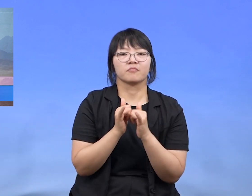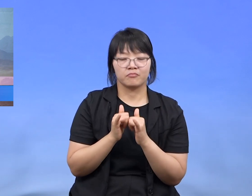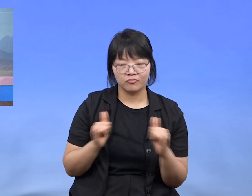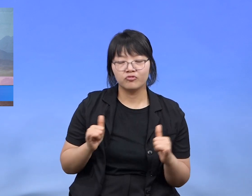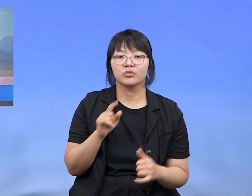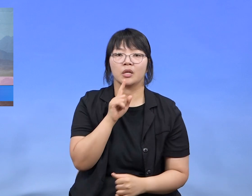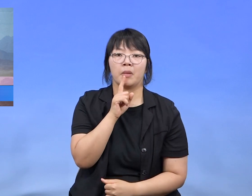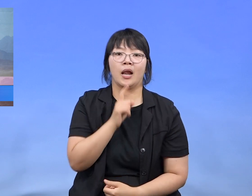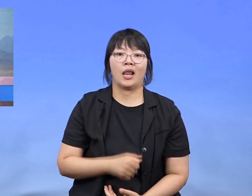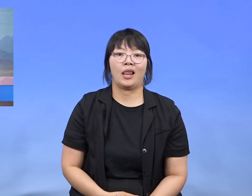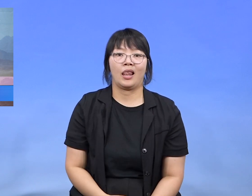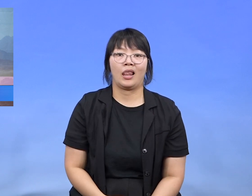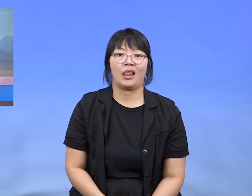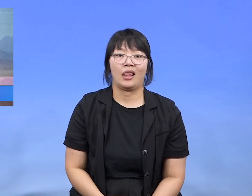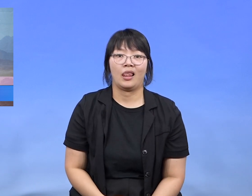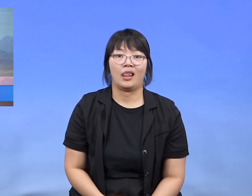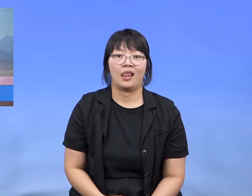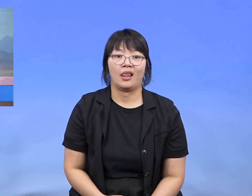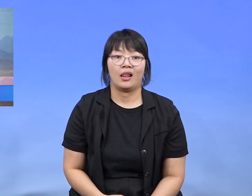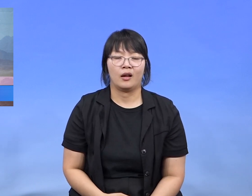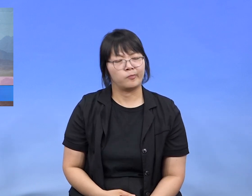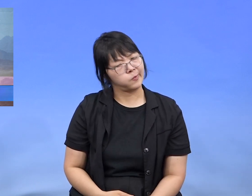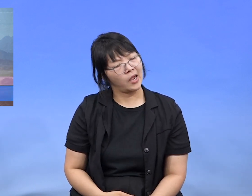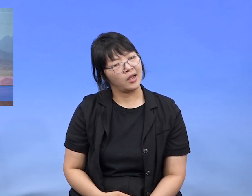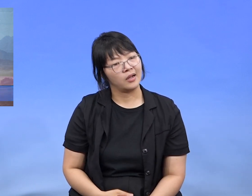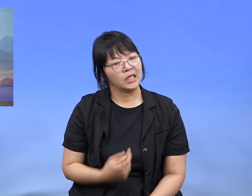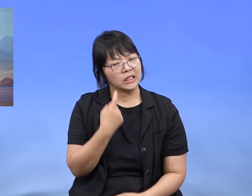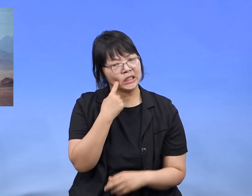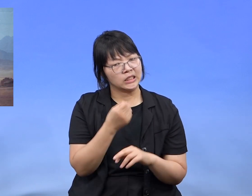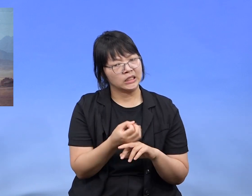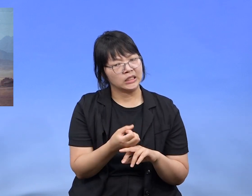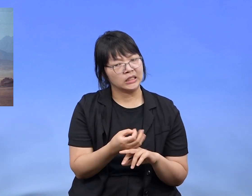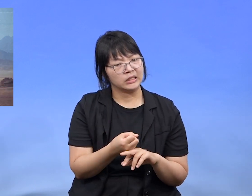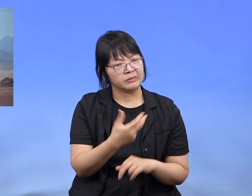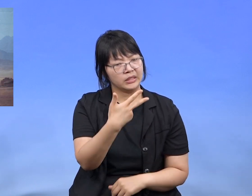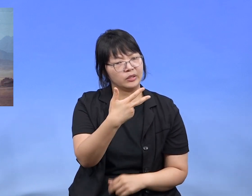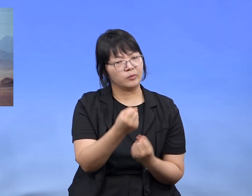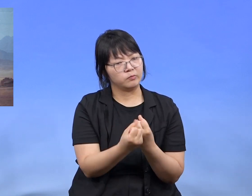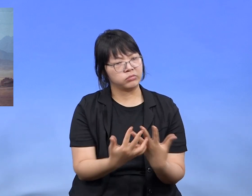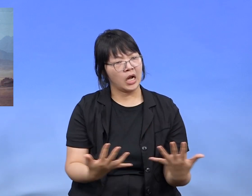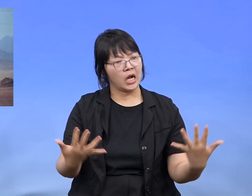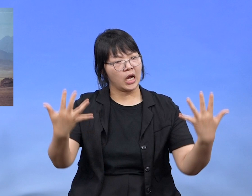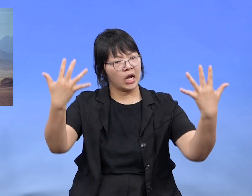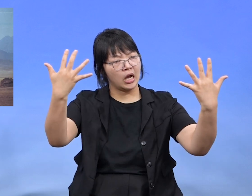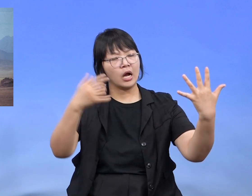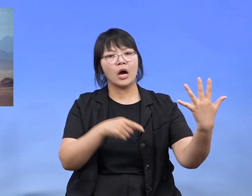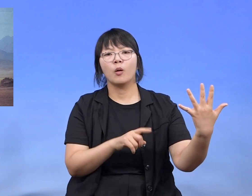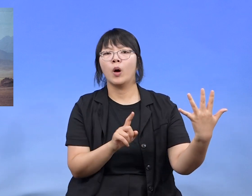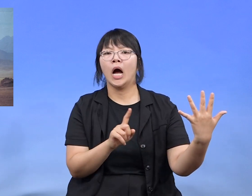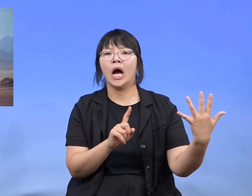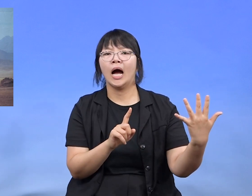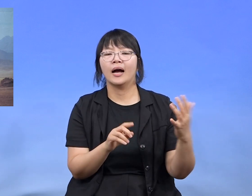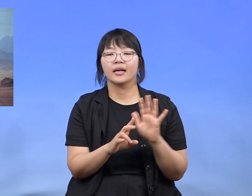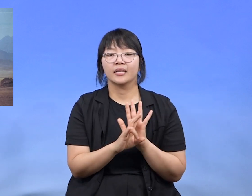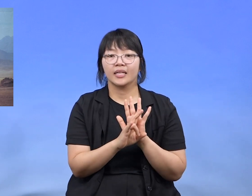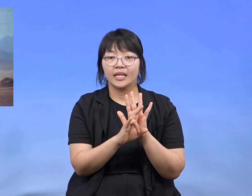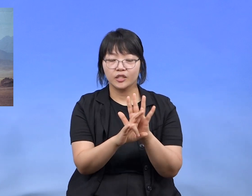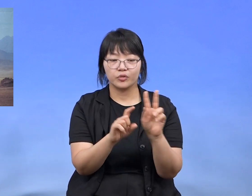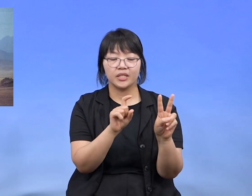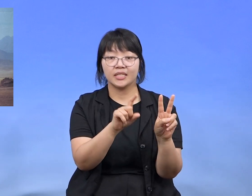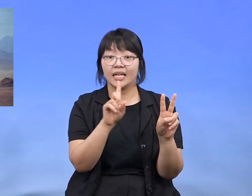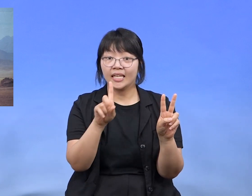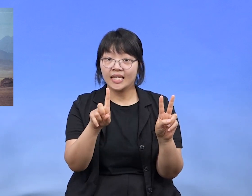말이죠. 도대체 7 금 촛대는 뭘 말하는 것입니까? 이게 계시록 2장